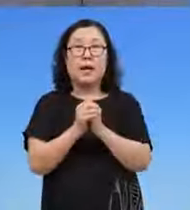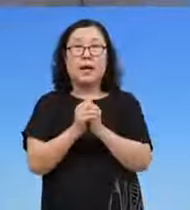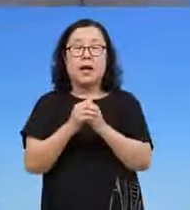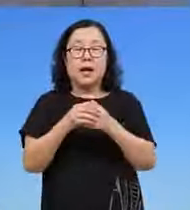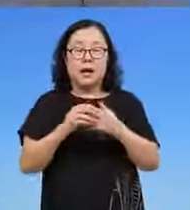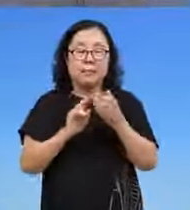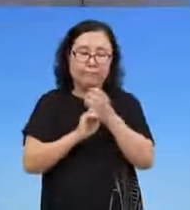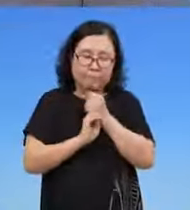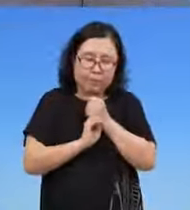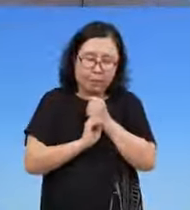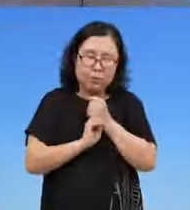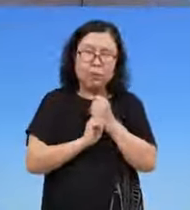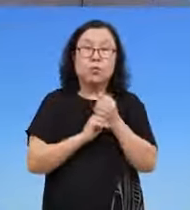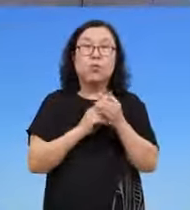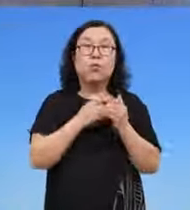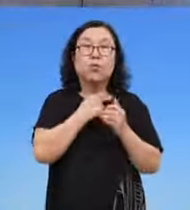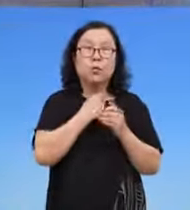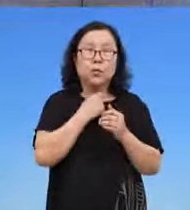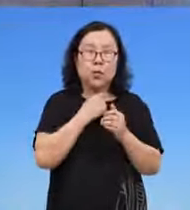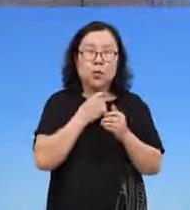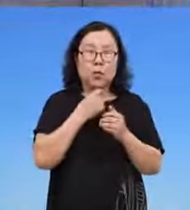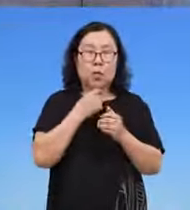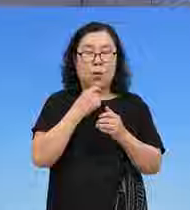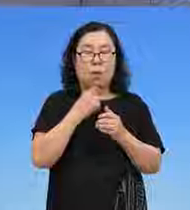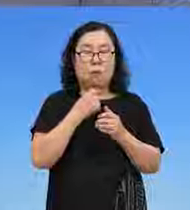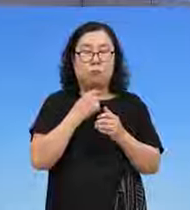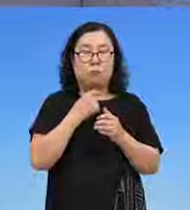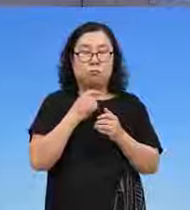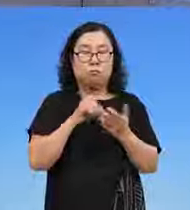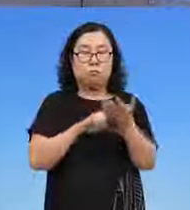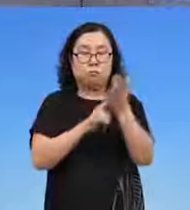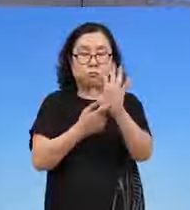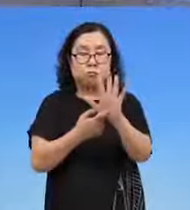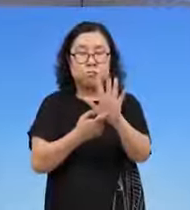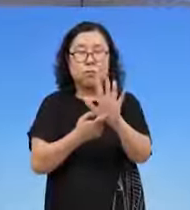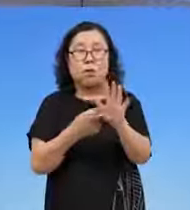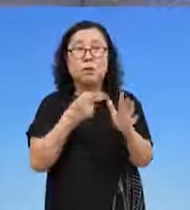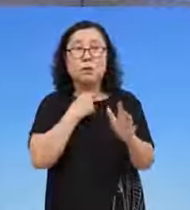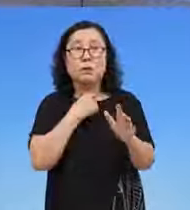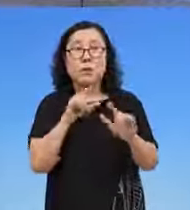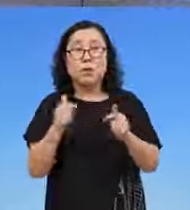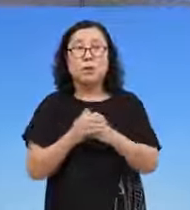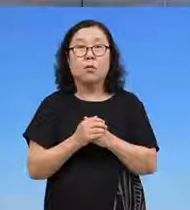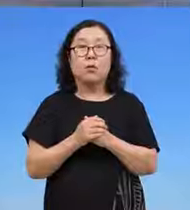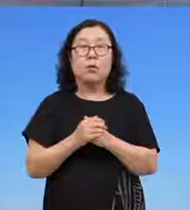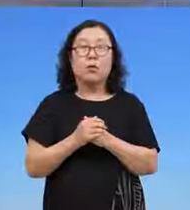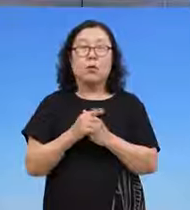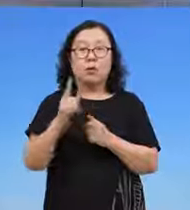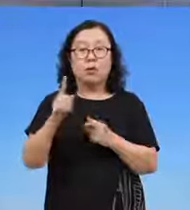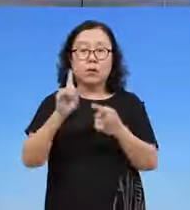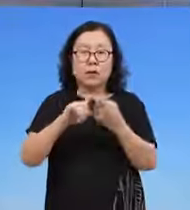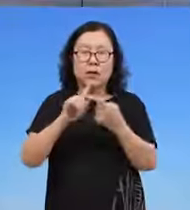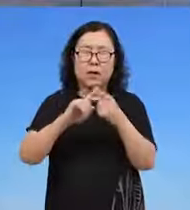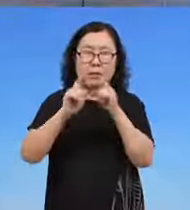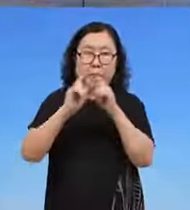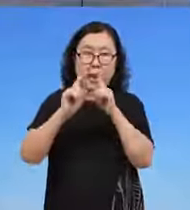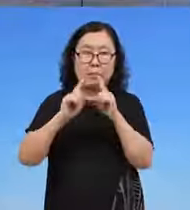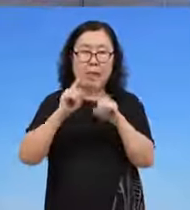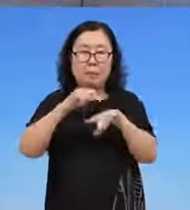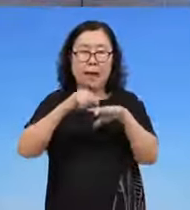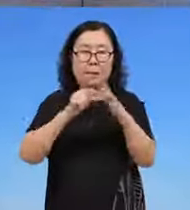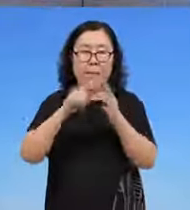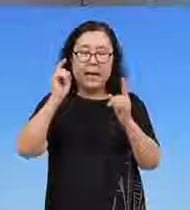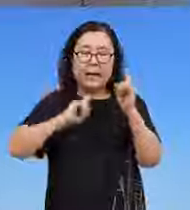있어요. 감추고 싶고 밝히고 싶지 않고, 누군가가 이것을 거론하면은 견딜 수